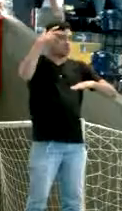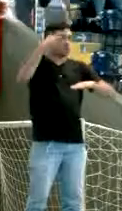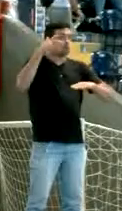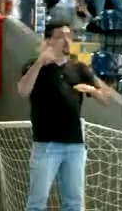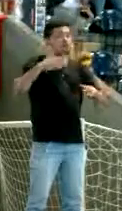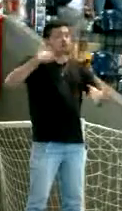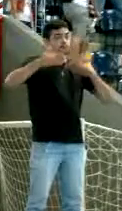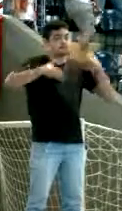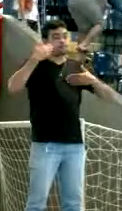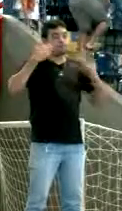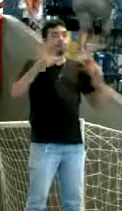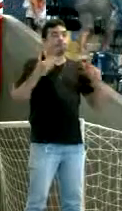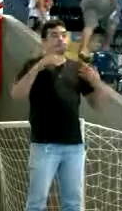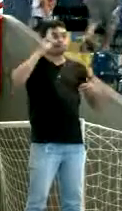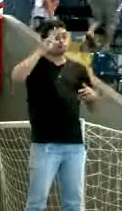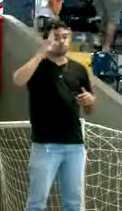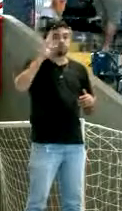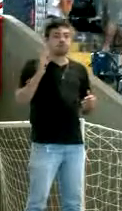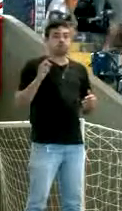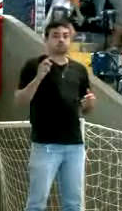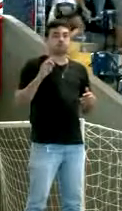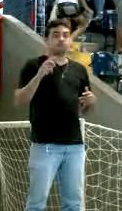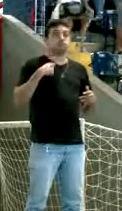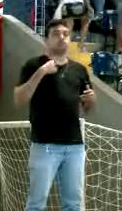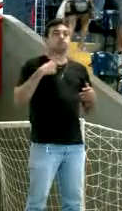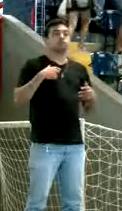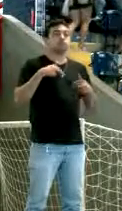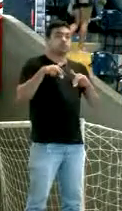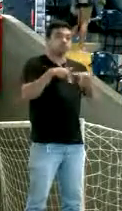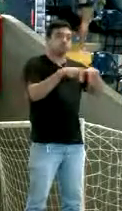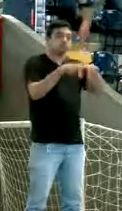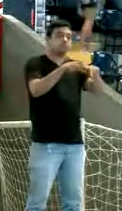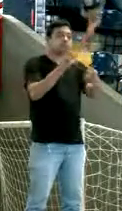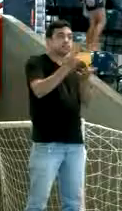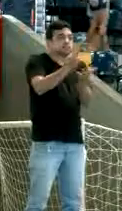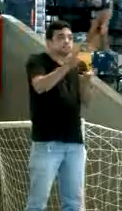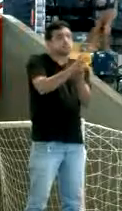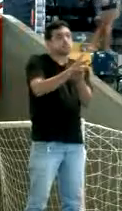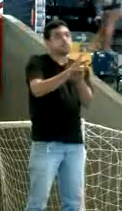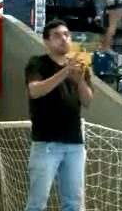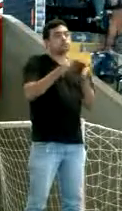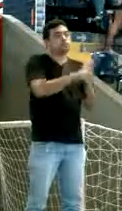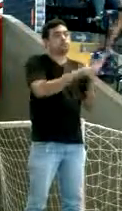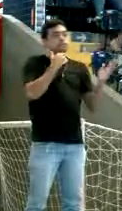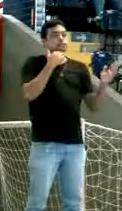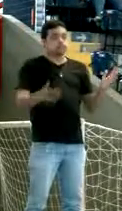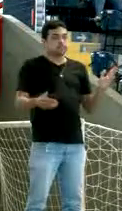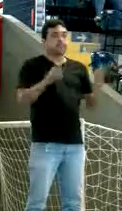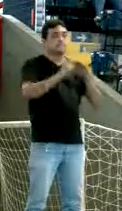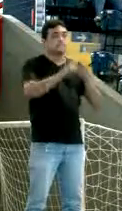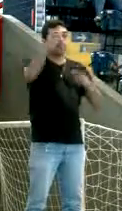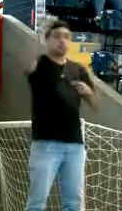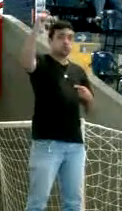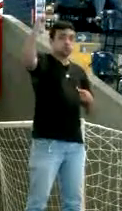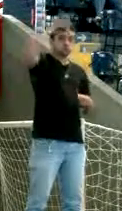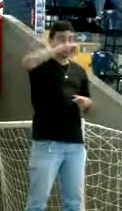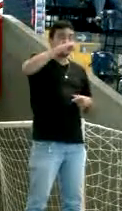alegria, alegria. Lembram-se? Caminhando contra o vento, silêncio sem documento, num sol de um